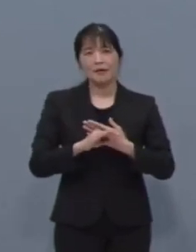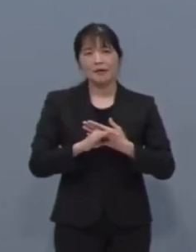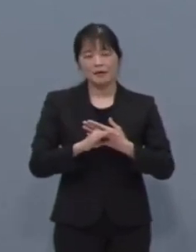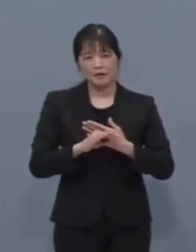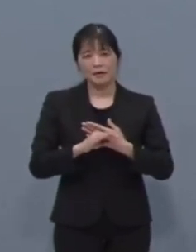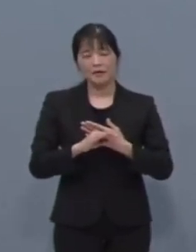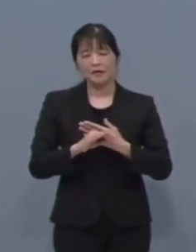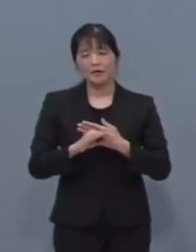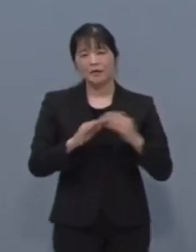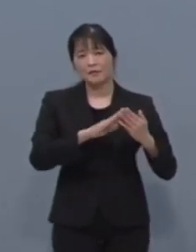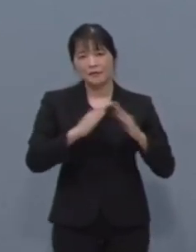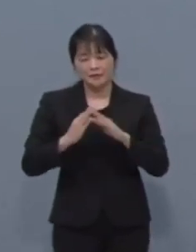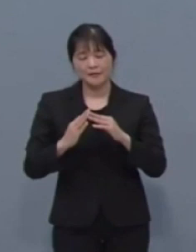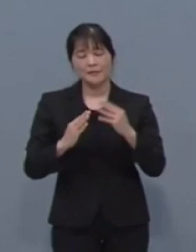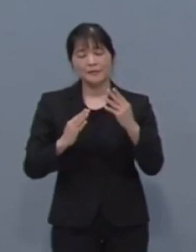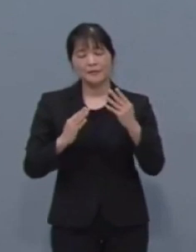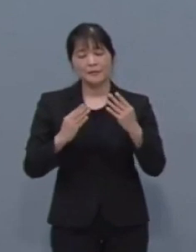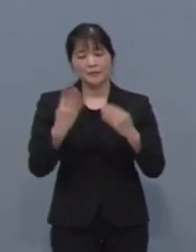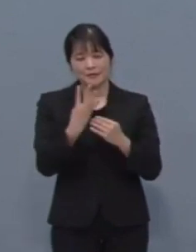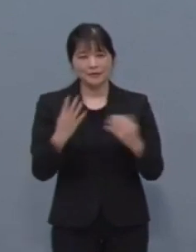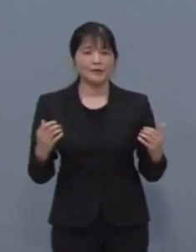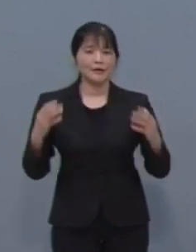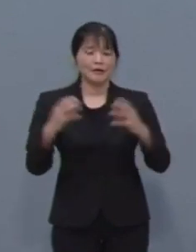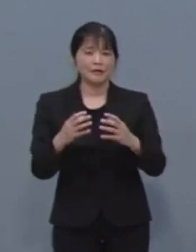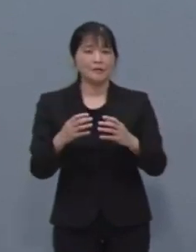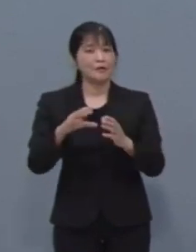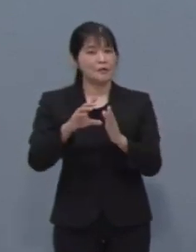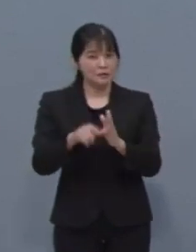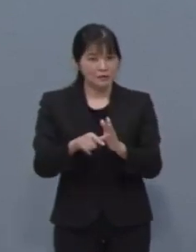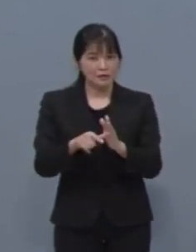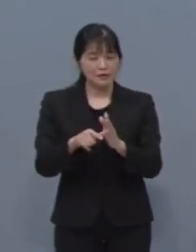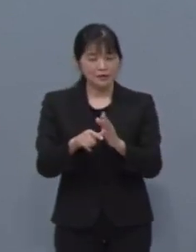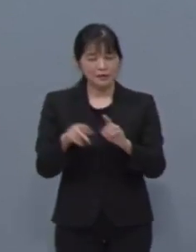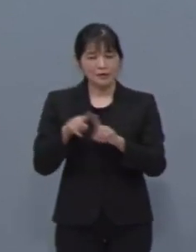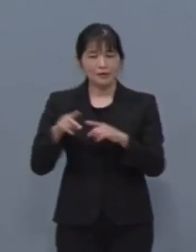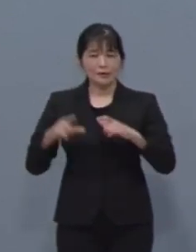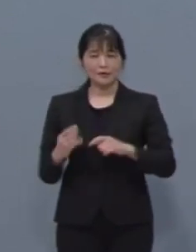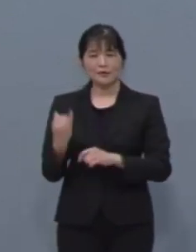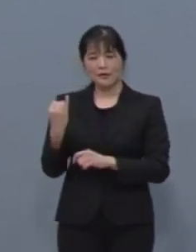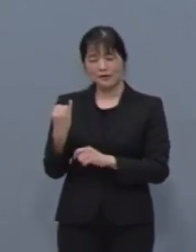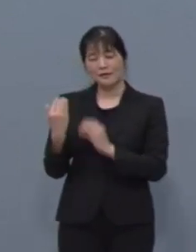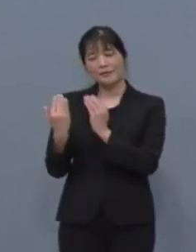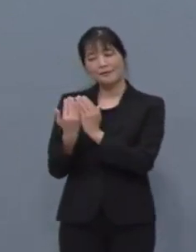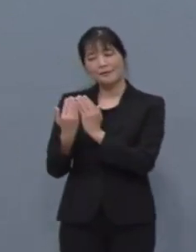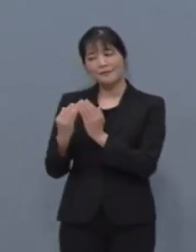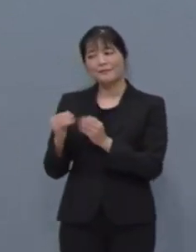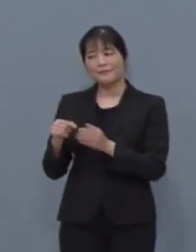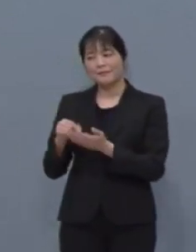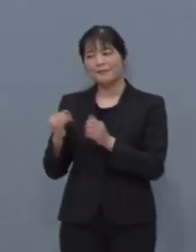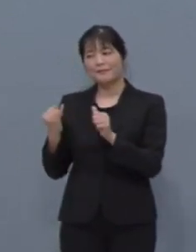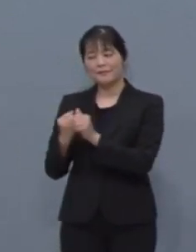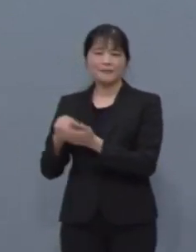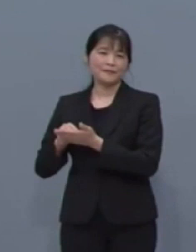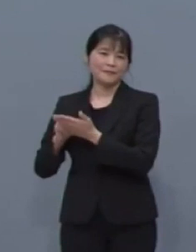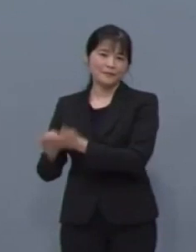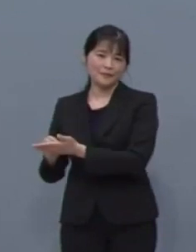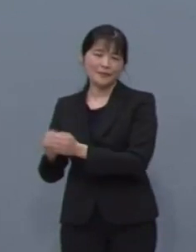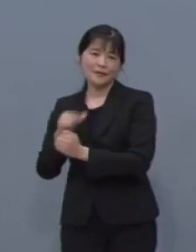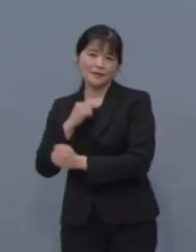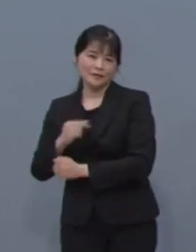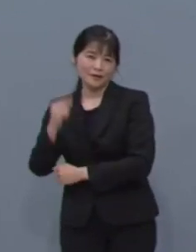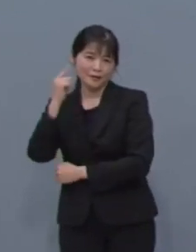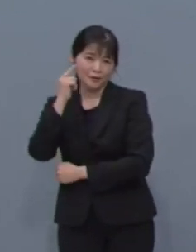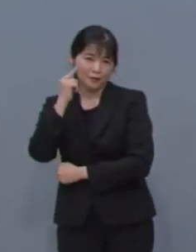件の首都圏知事会議の檻に鯉景色こういう串にこそ近づいてこそっとプロポーズを